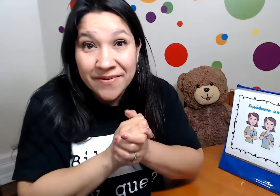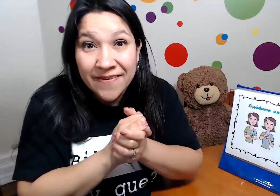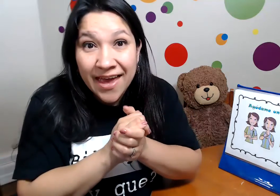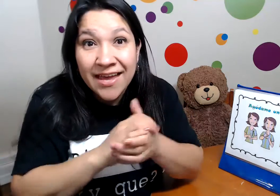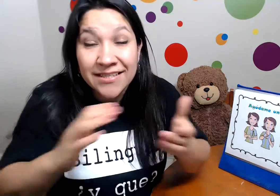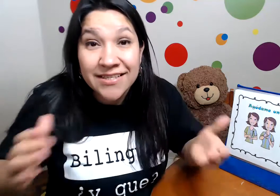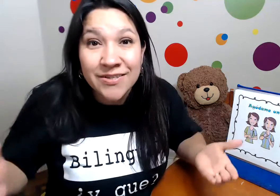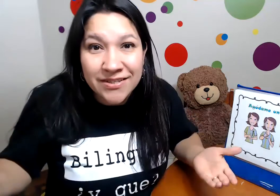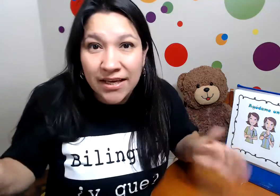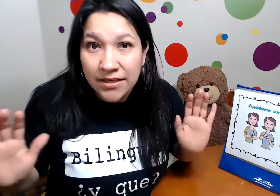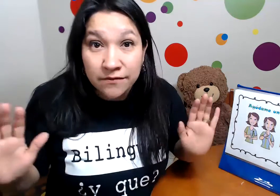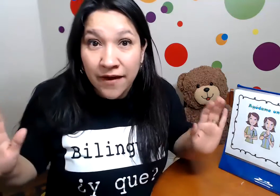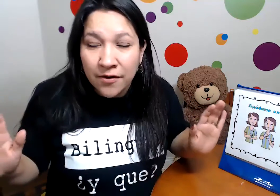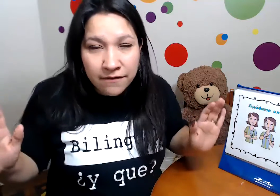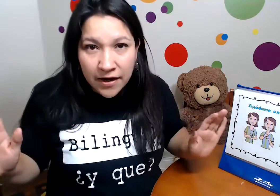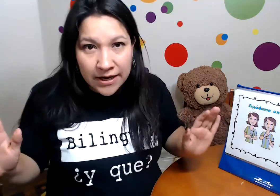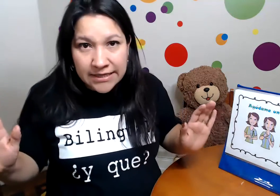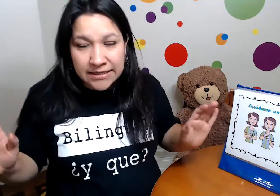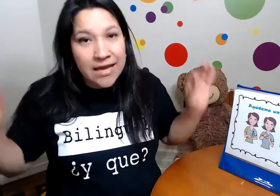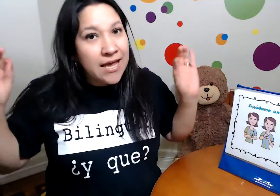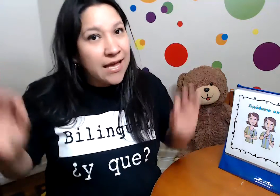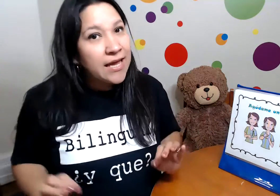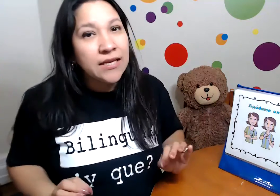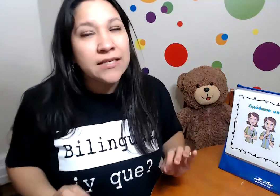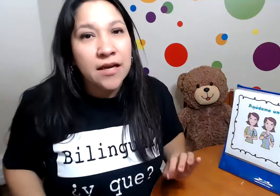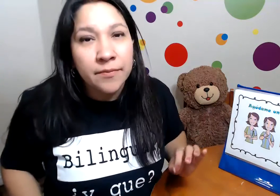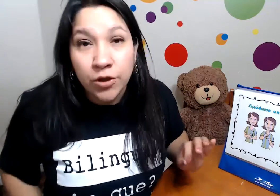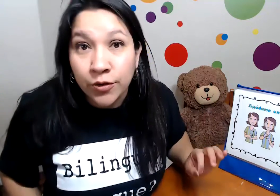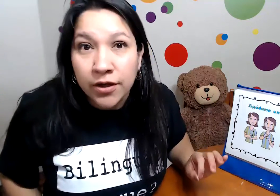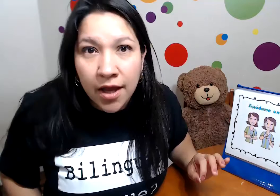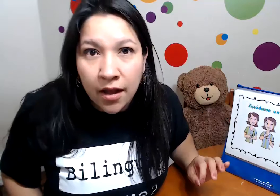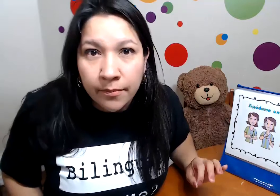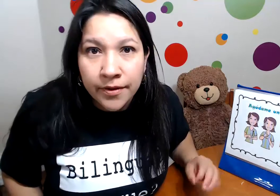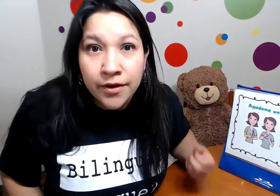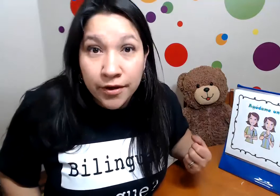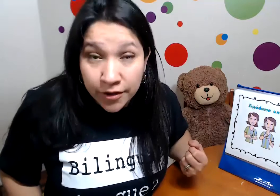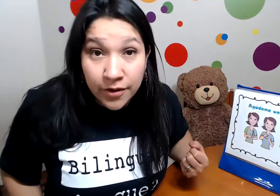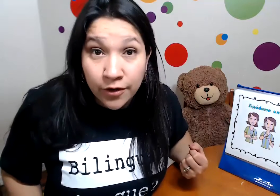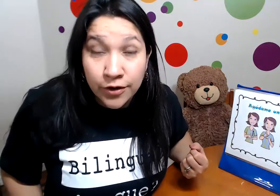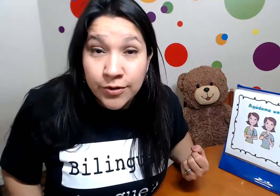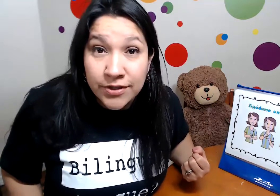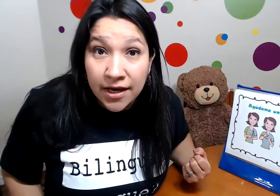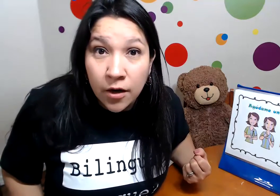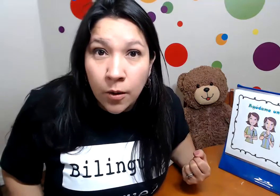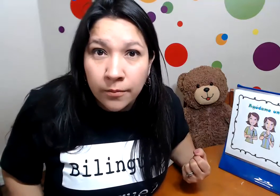movimiento y así que esperen ver si tienen intención de contestar como